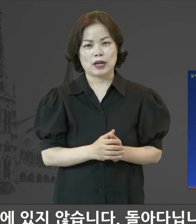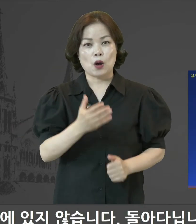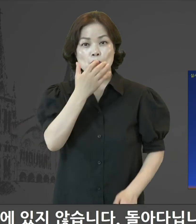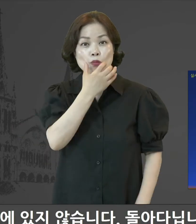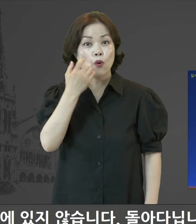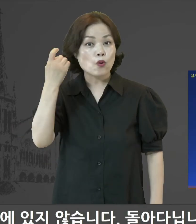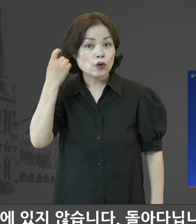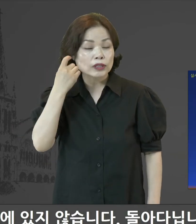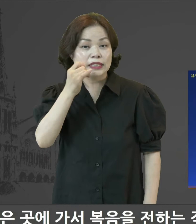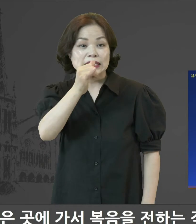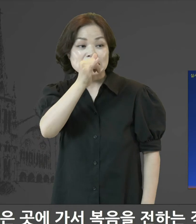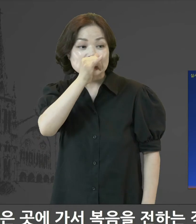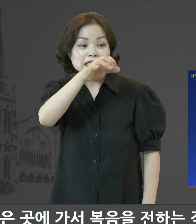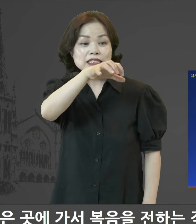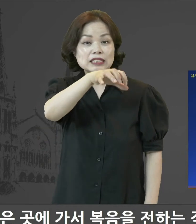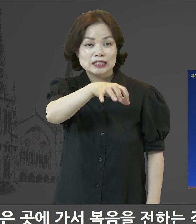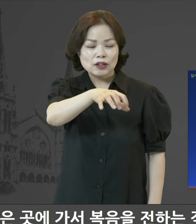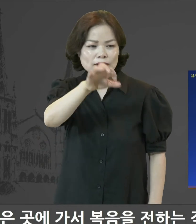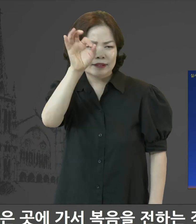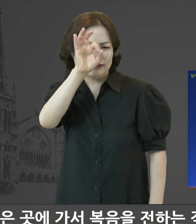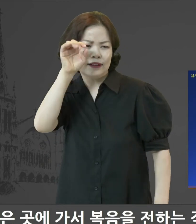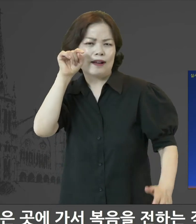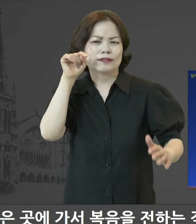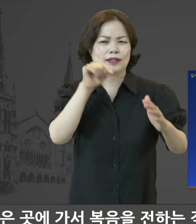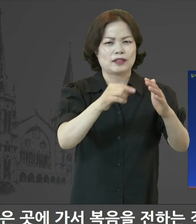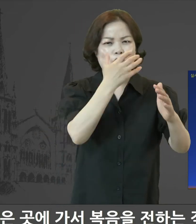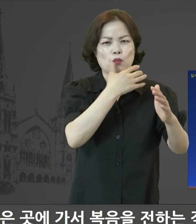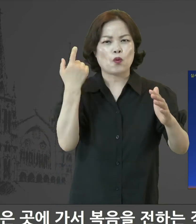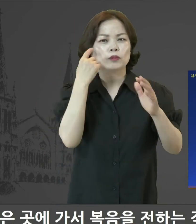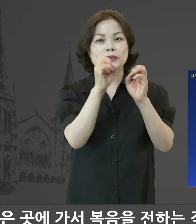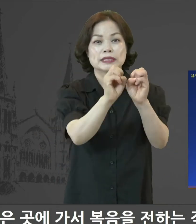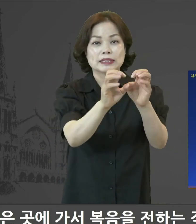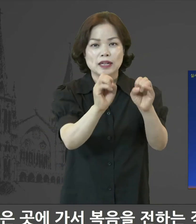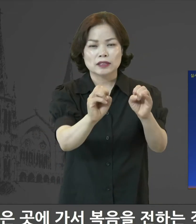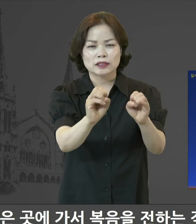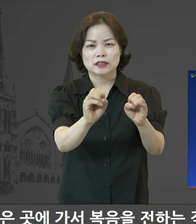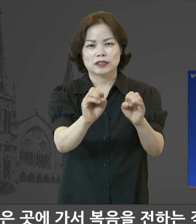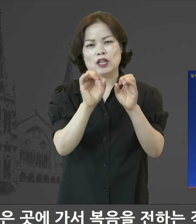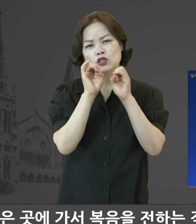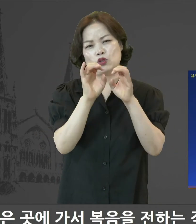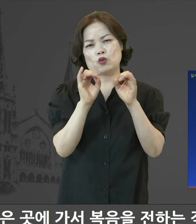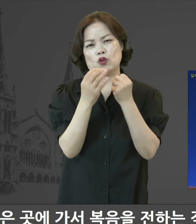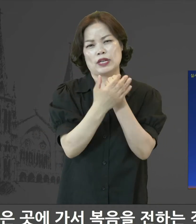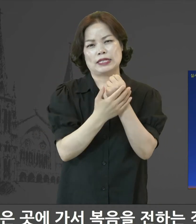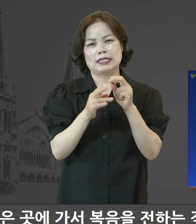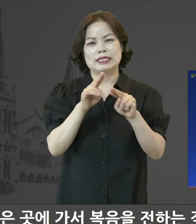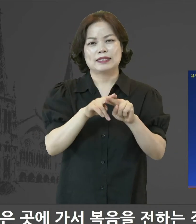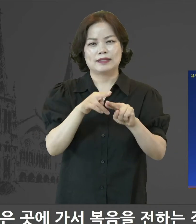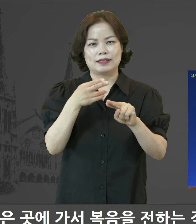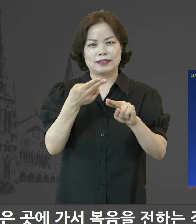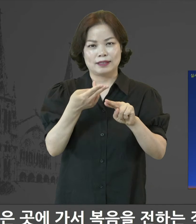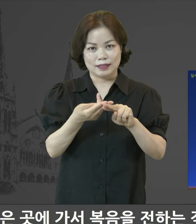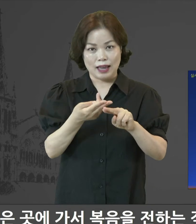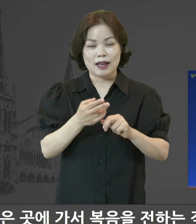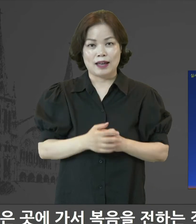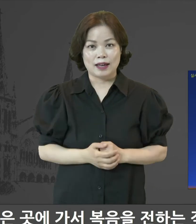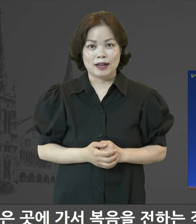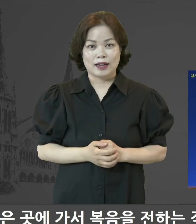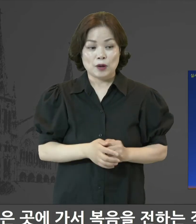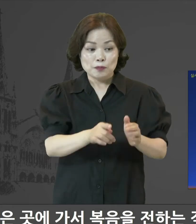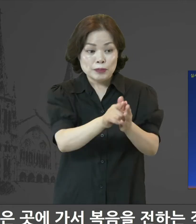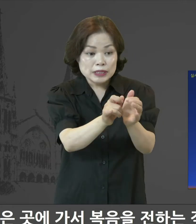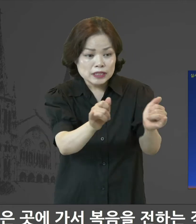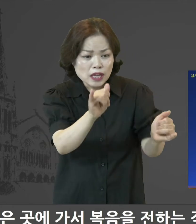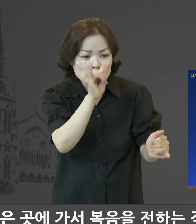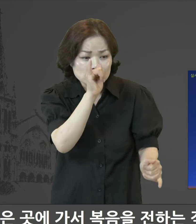복음이 있는 곳이라도 찾아가서 복음을 전합니다. 그러니까 전도의 은사 같은 거예요. 전도의 은사. 거기 믿는